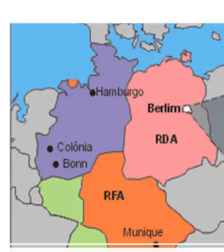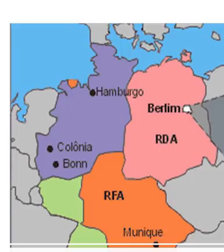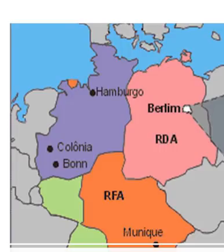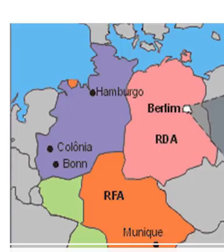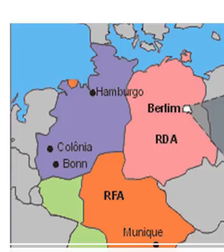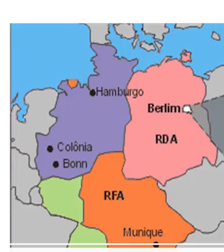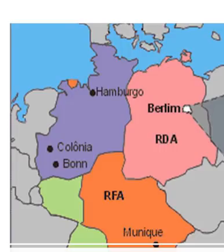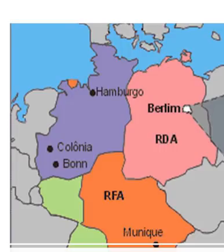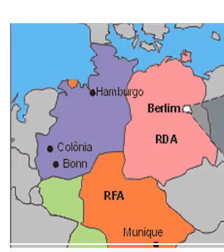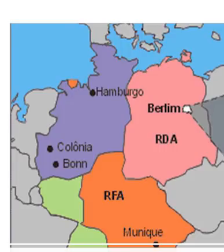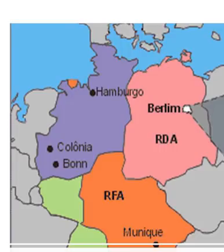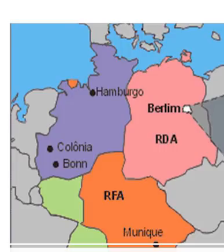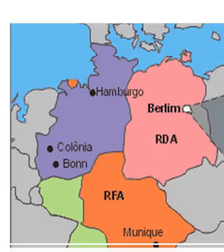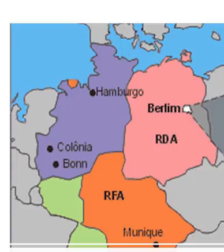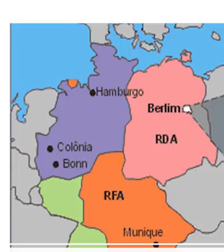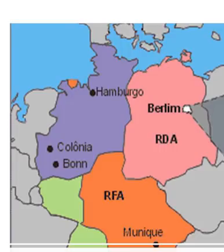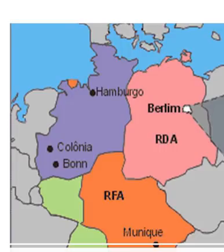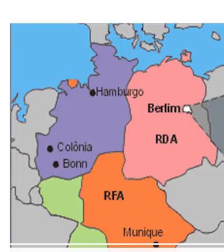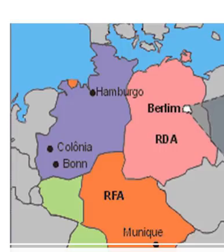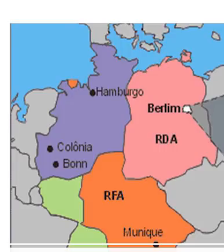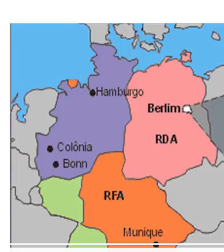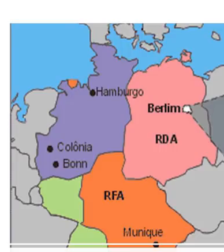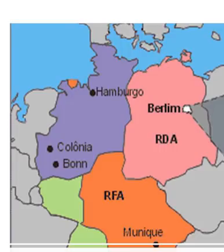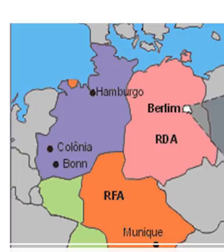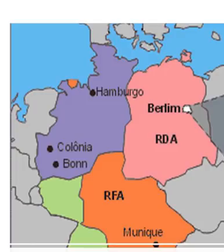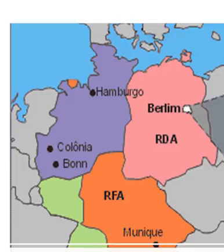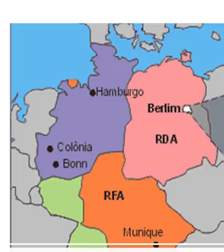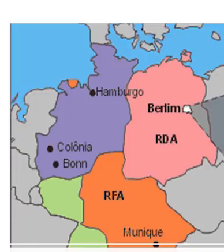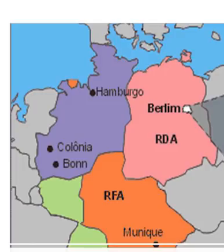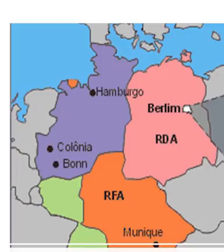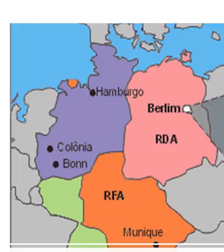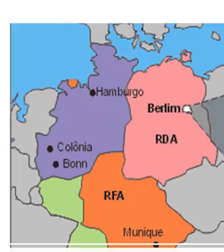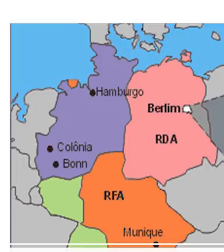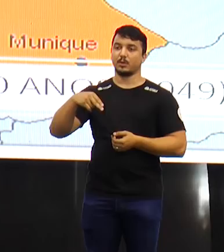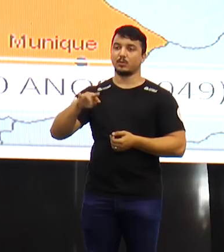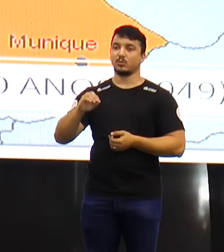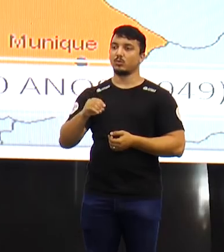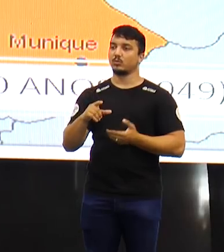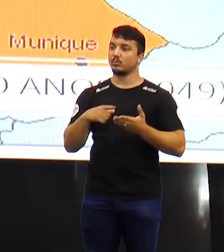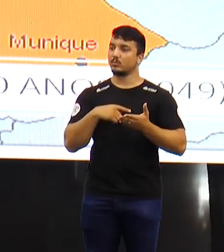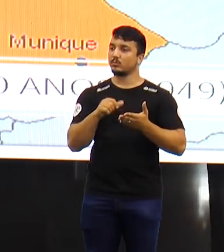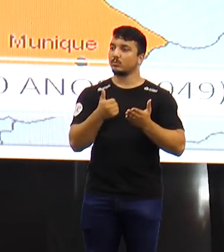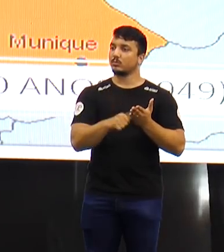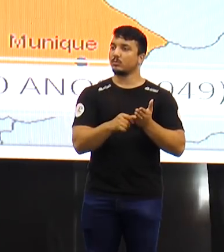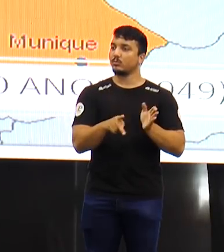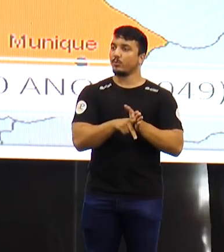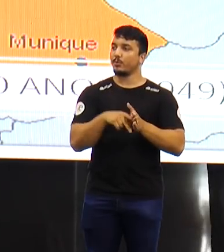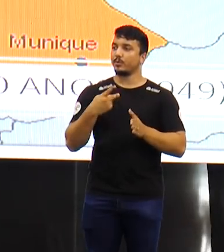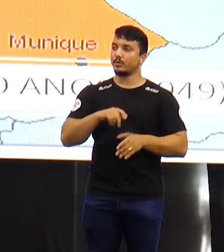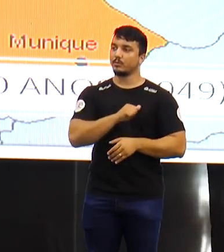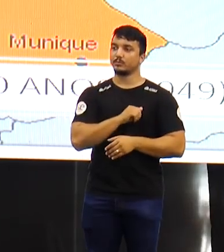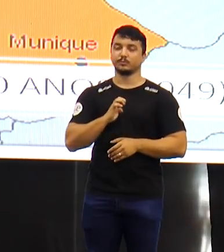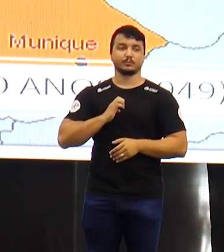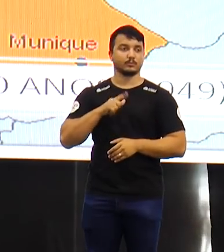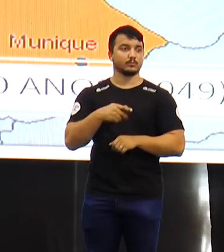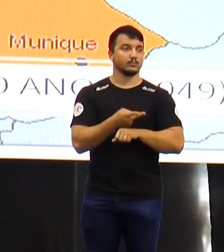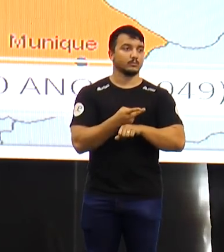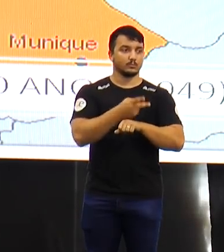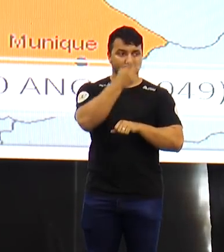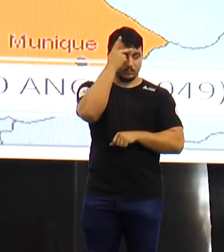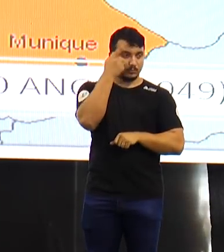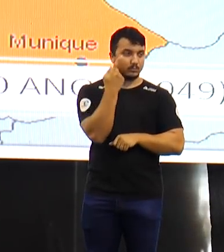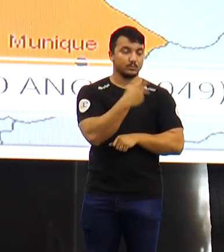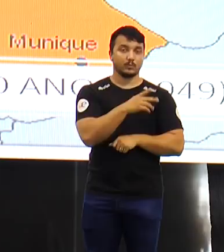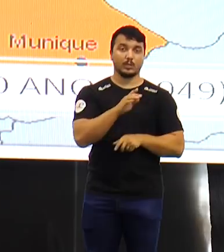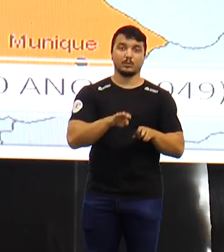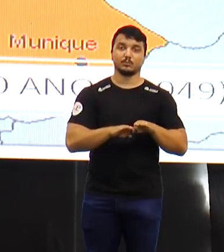Perdeu? Ana Deise do Nascimento, a sua carteira aqui do Academia NEM. Por favor, procura aqui o pessoal aqui na